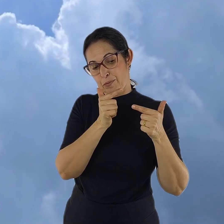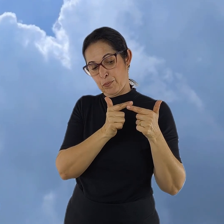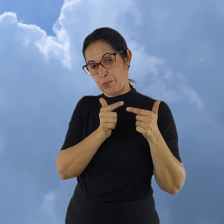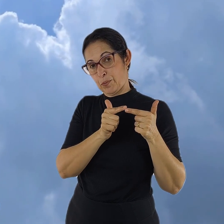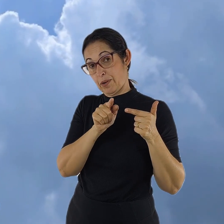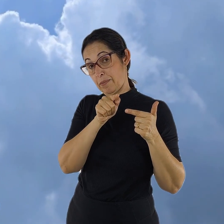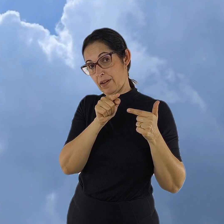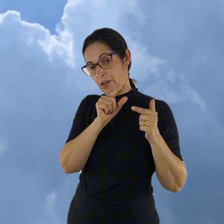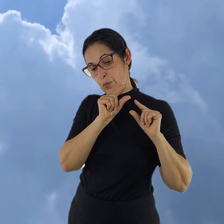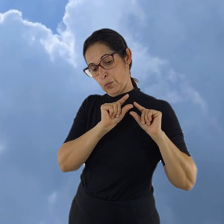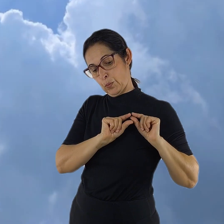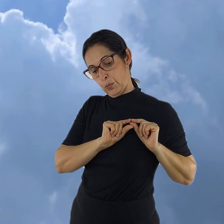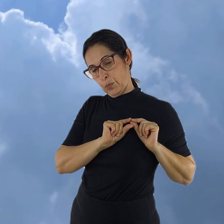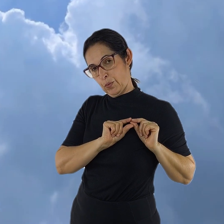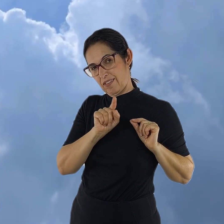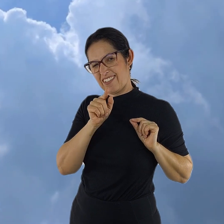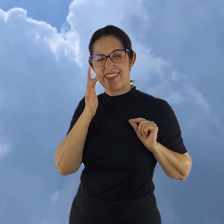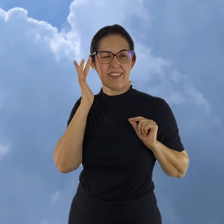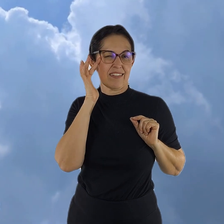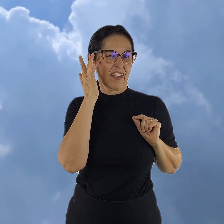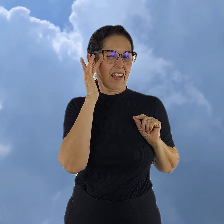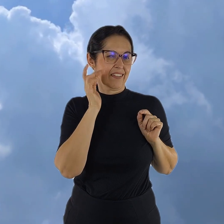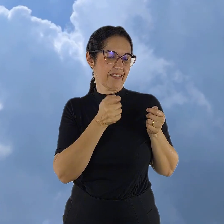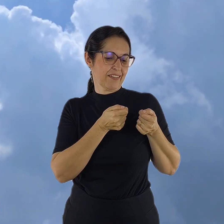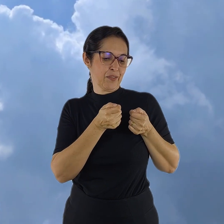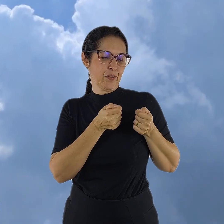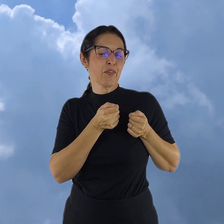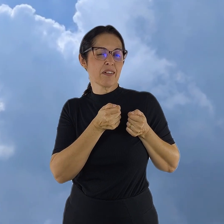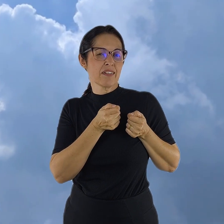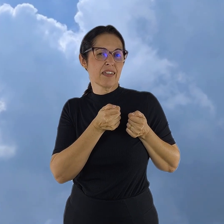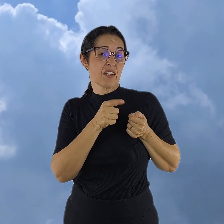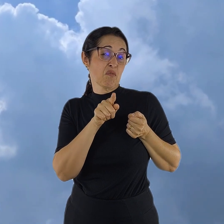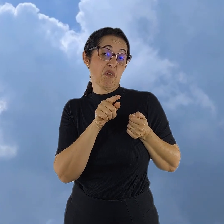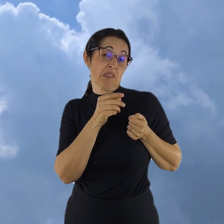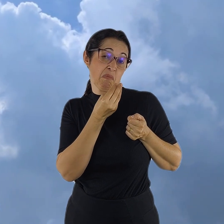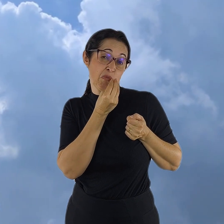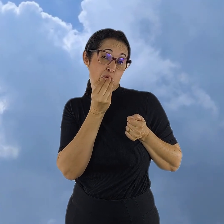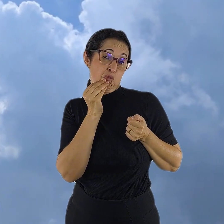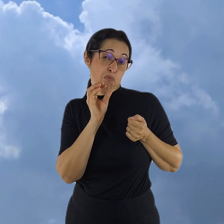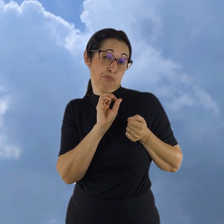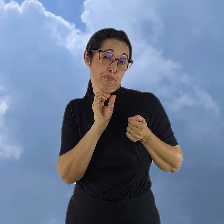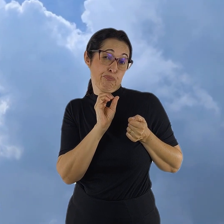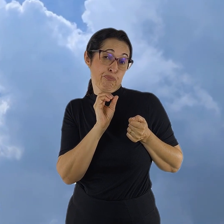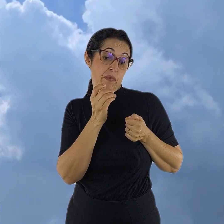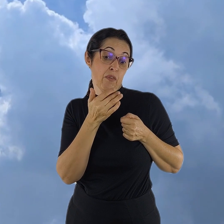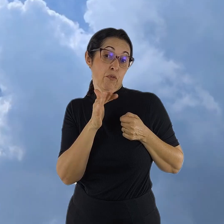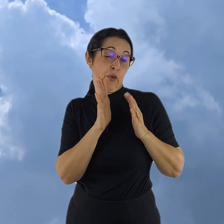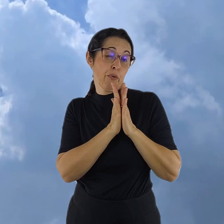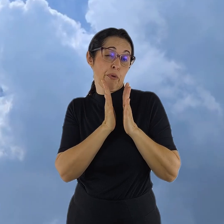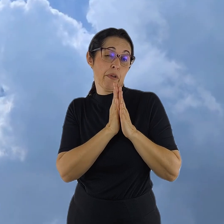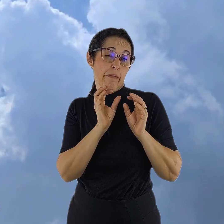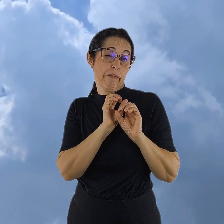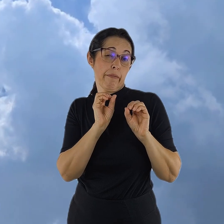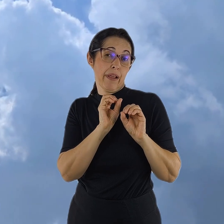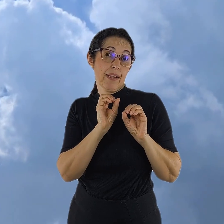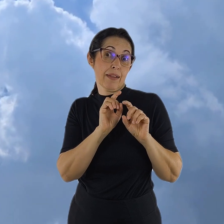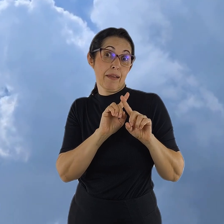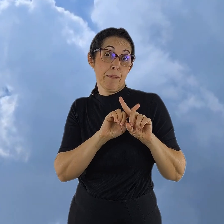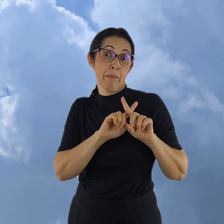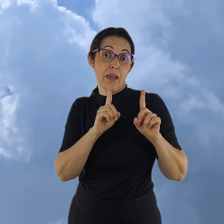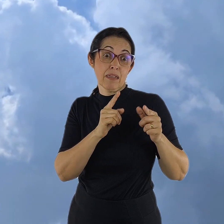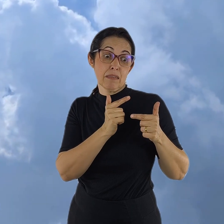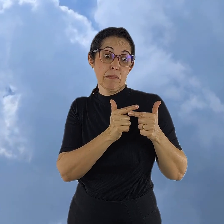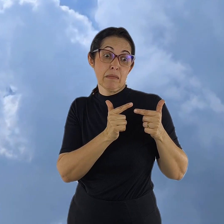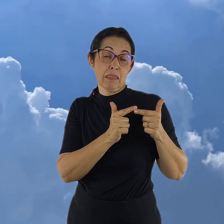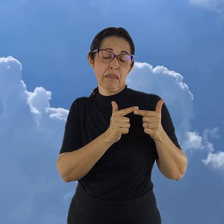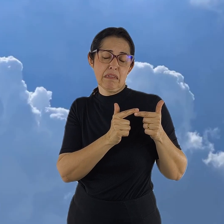você até menosprezou, achou que dava para resolver, não tem problema, nunca jejuou por ele, nunca madrugou, foi deixando, que virou um